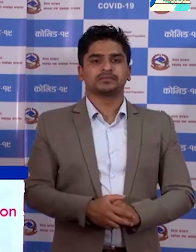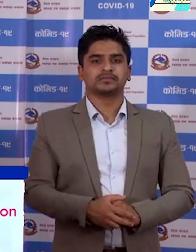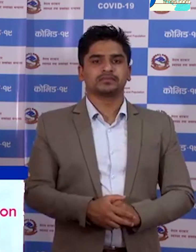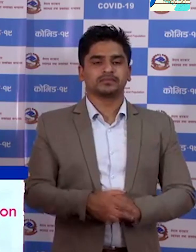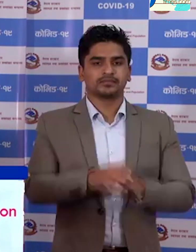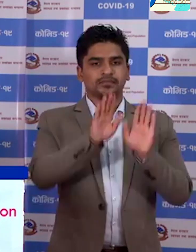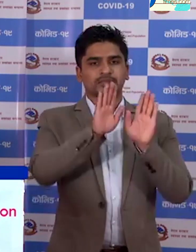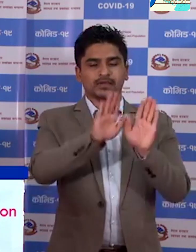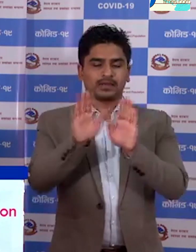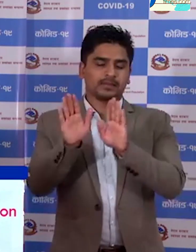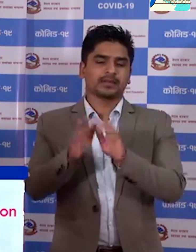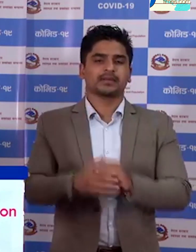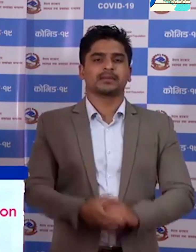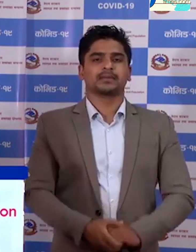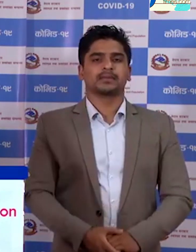धन्यवाद।